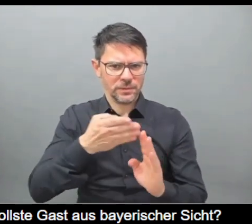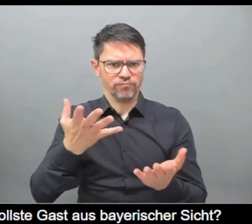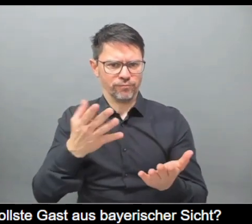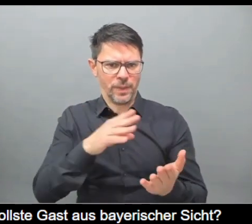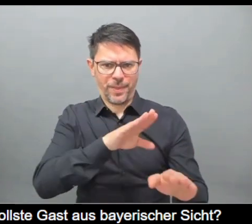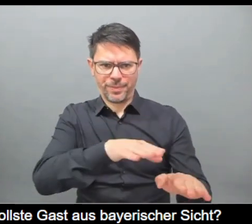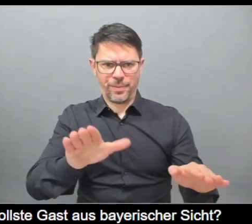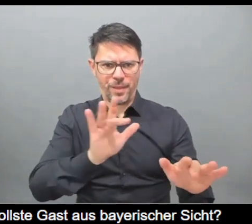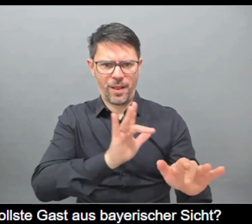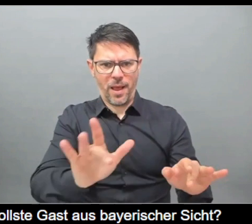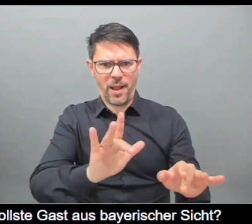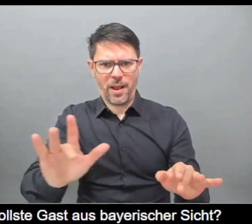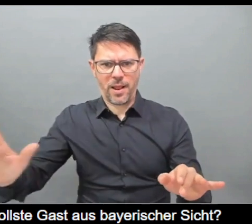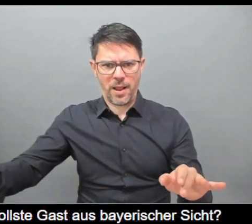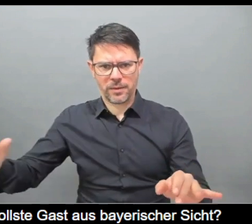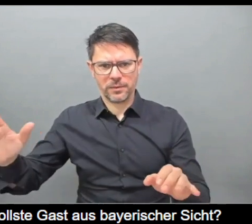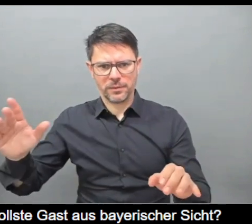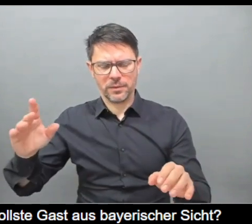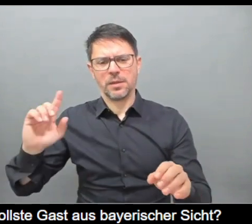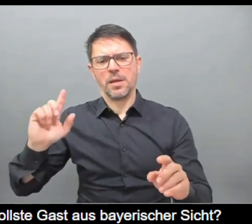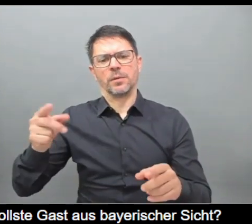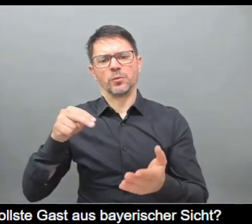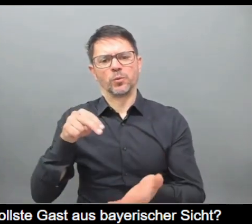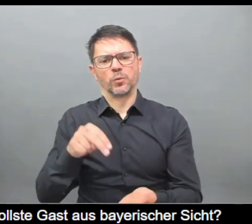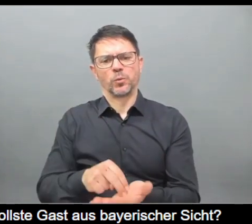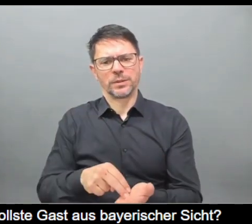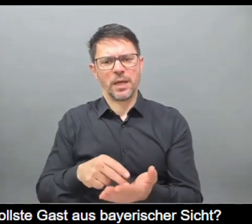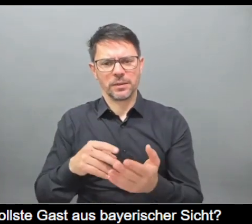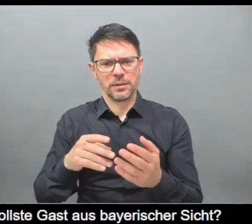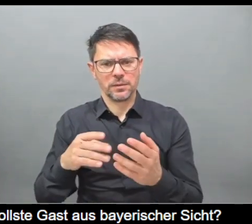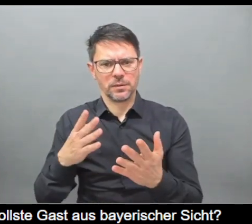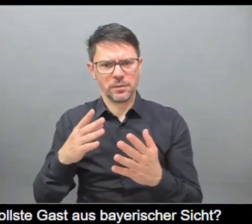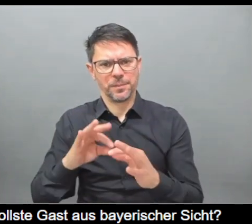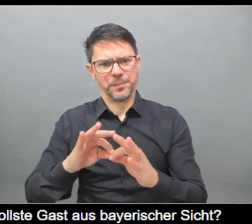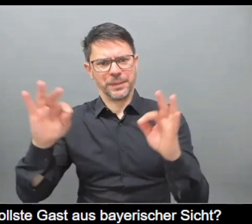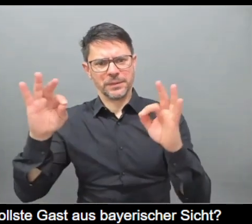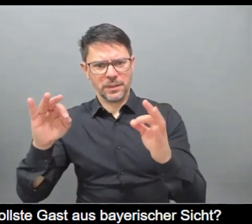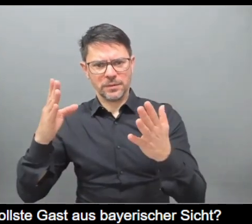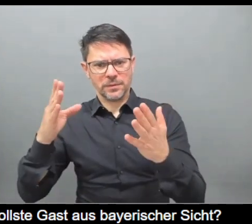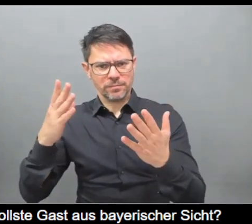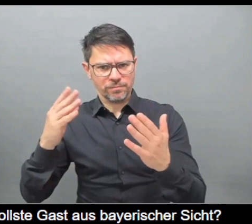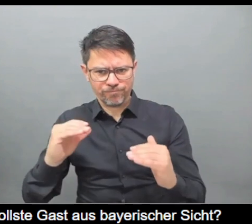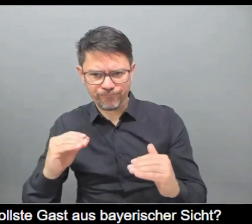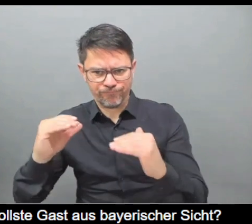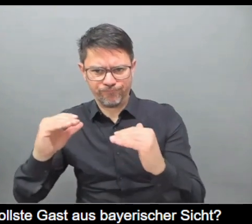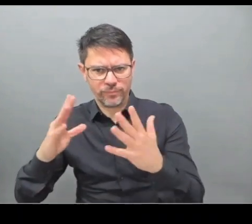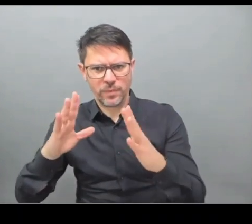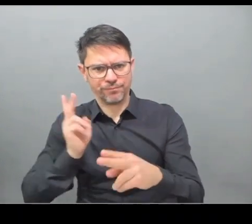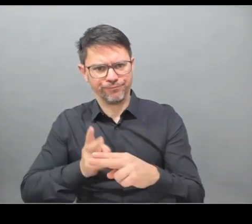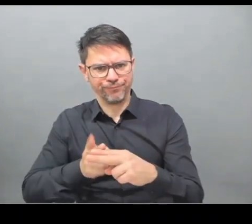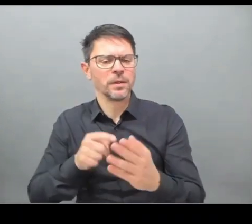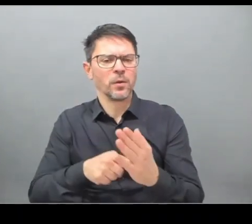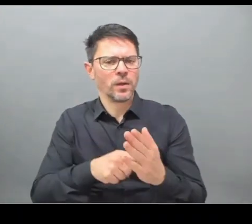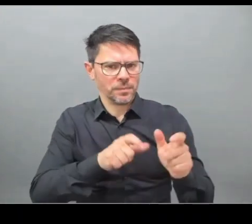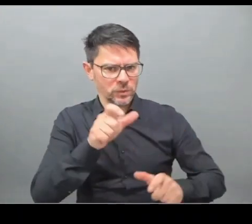Notfallversorgung abgemeldet sind, weil sie nicht in der Lage sind, nur zusätzliche Patienten anzunehmen. Und das sind halt lauter so Hinweise, die darauf